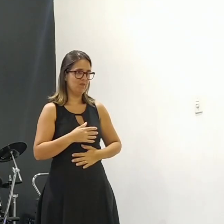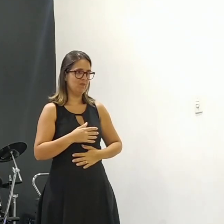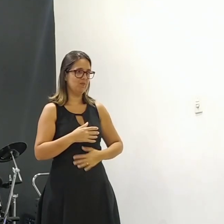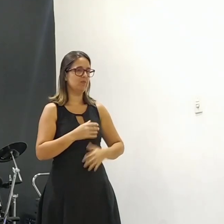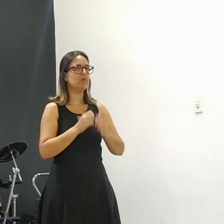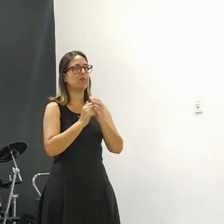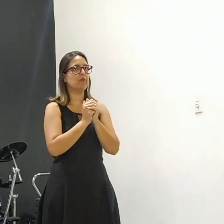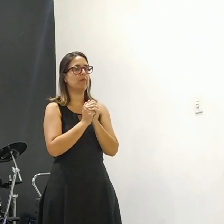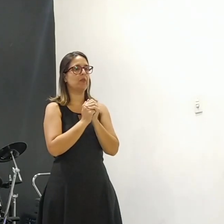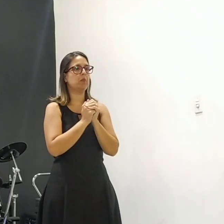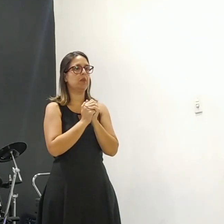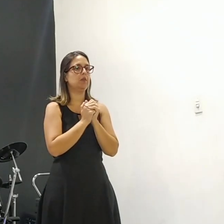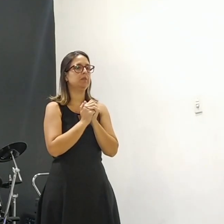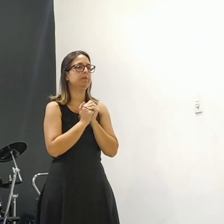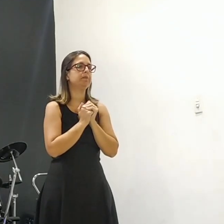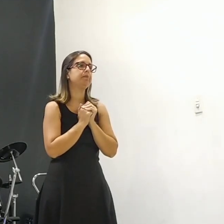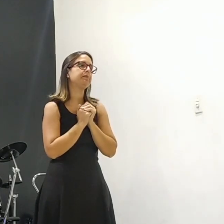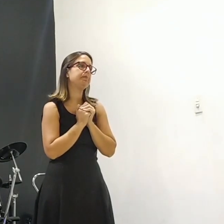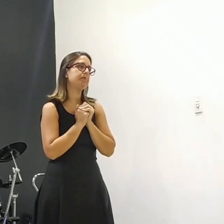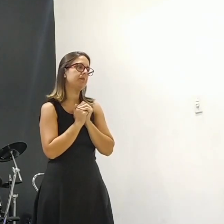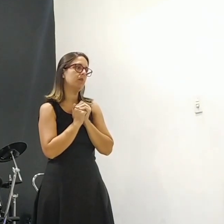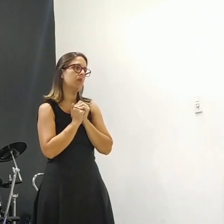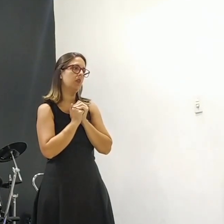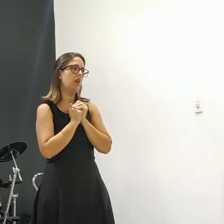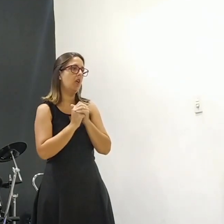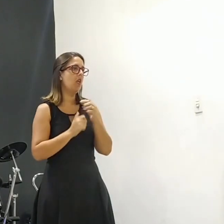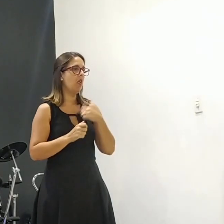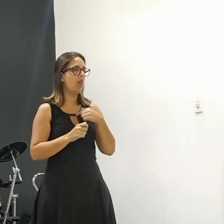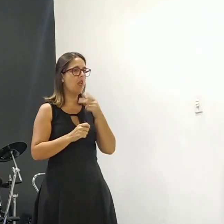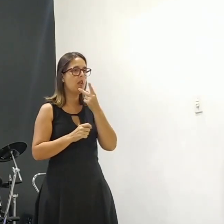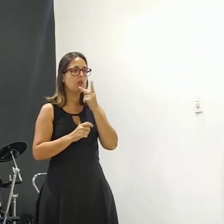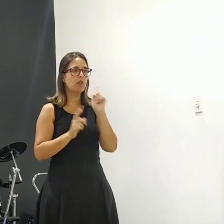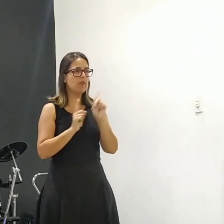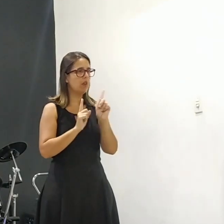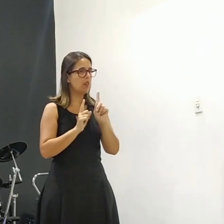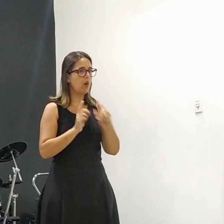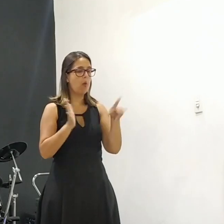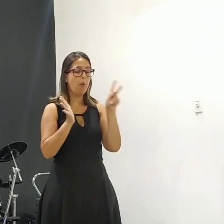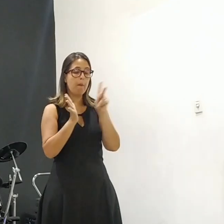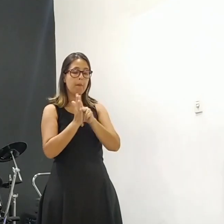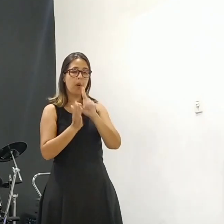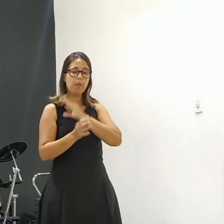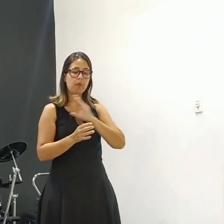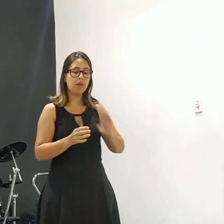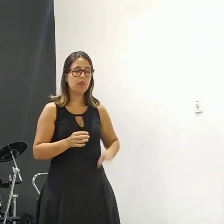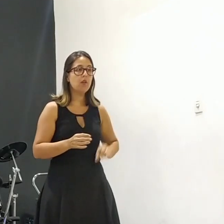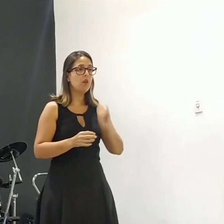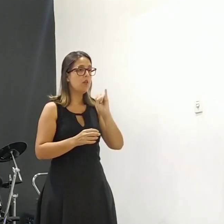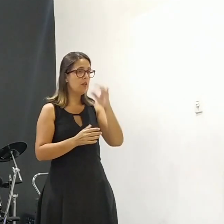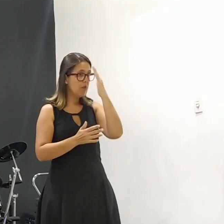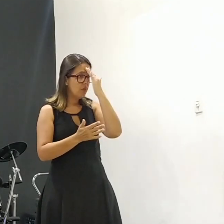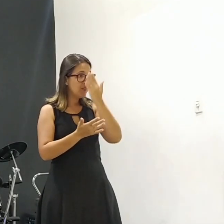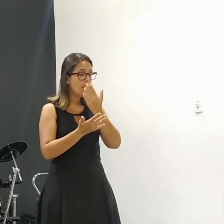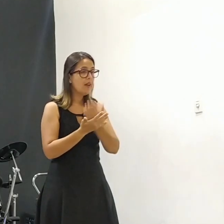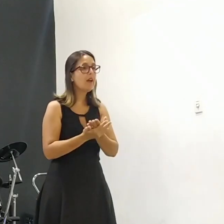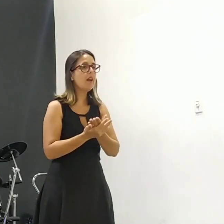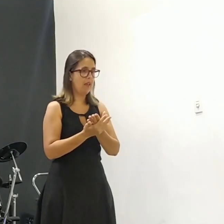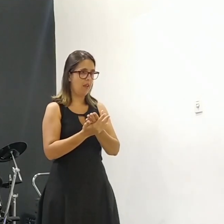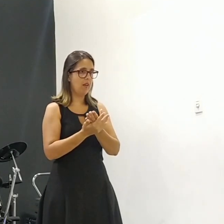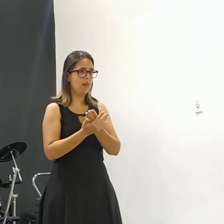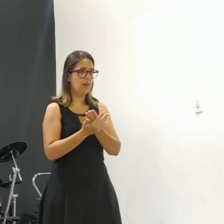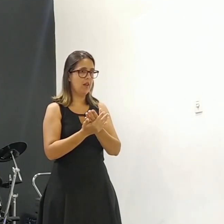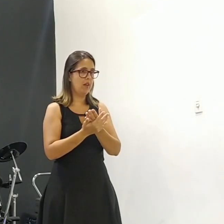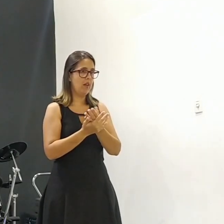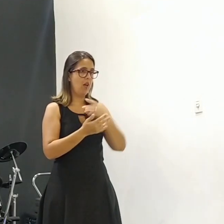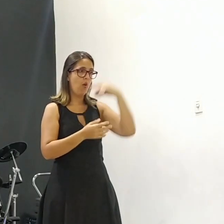sou eu não. É o próprio Cristo que está falando. Quem crê, se você crê, esse rio está correndo de